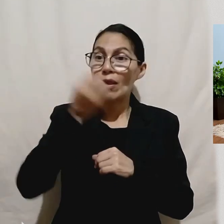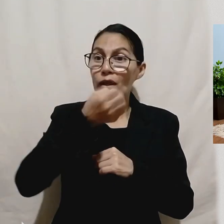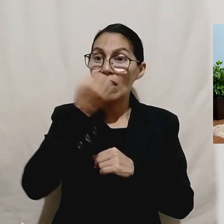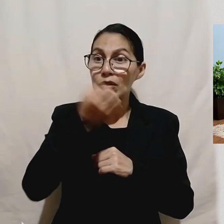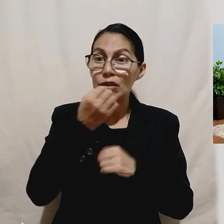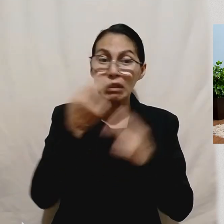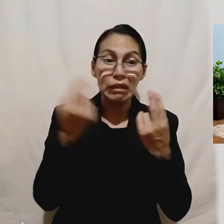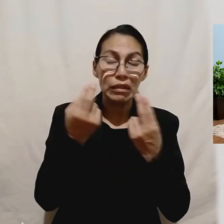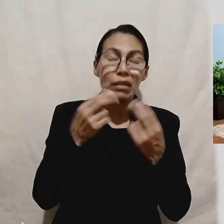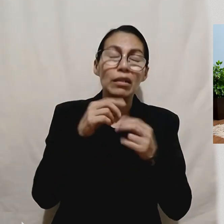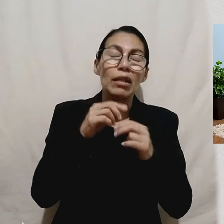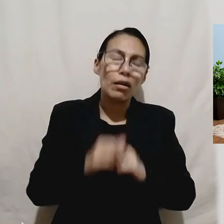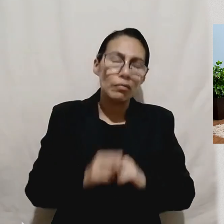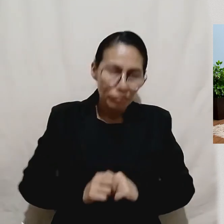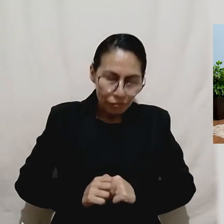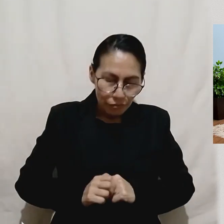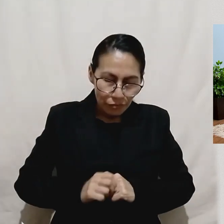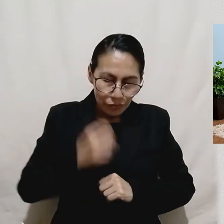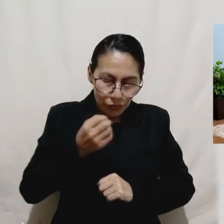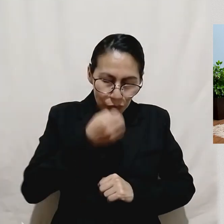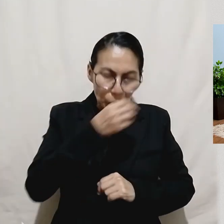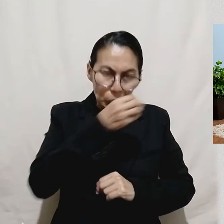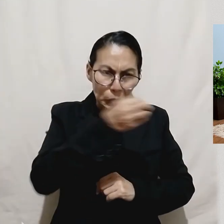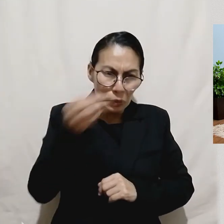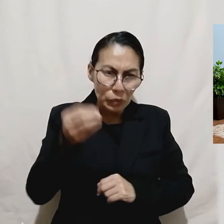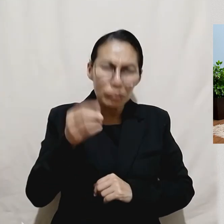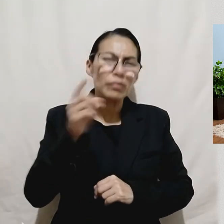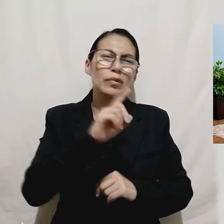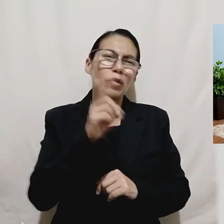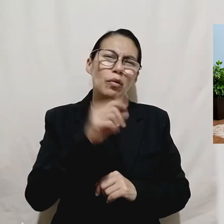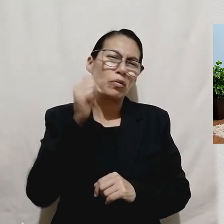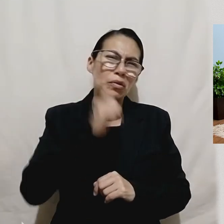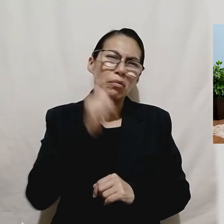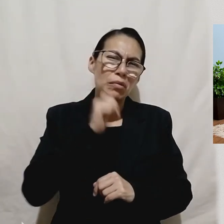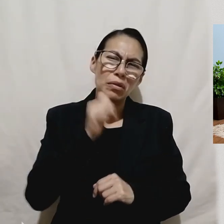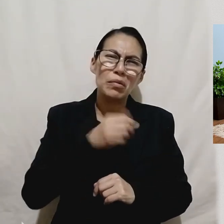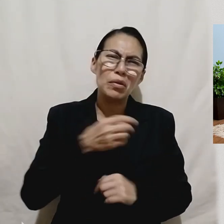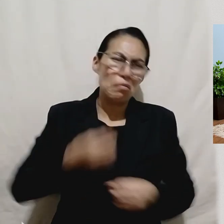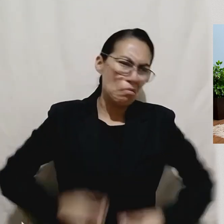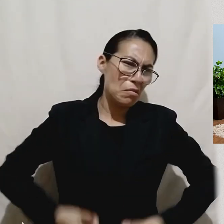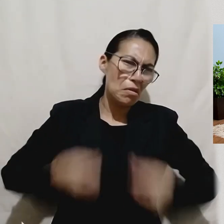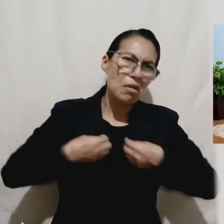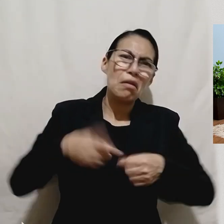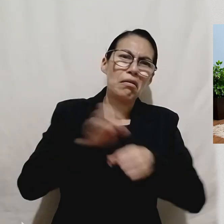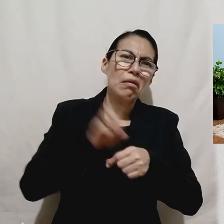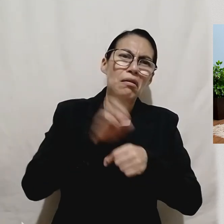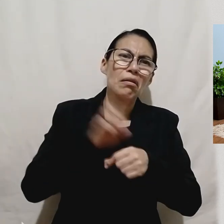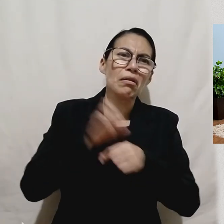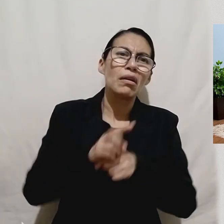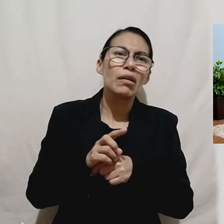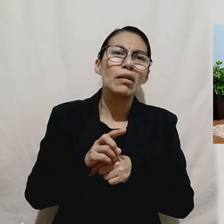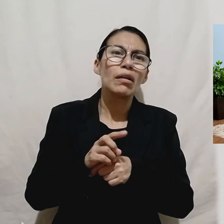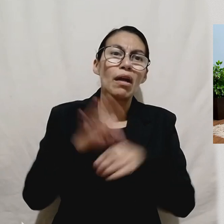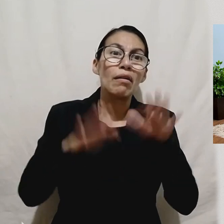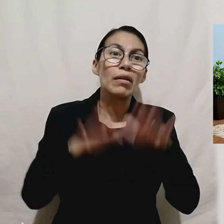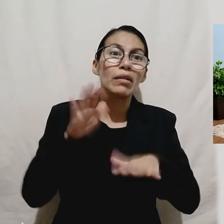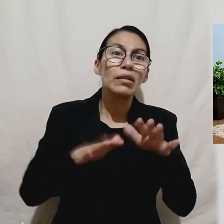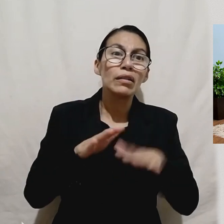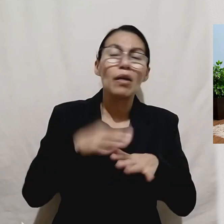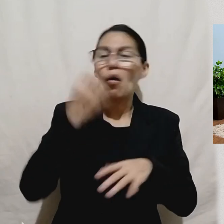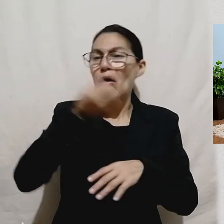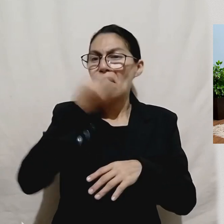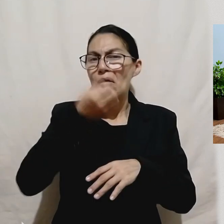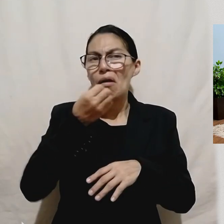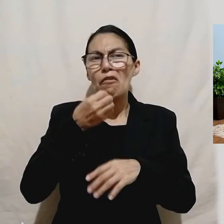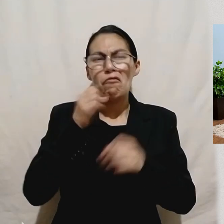la oración no era necesariamente algo como un protocolo sino algo que ella llevaba en su vida día a día incluso lo hacía